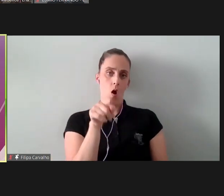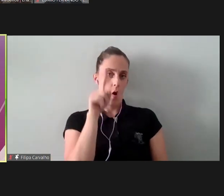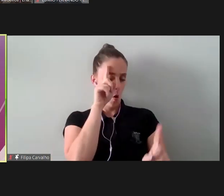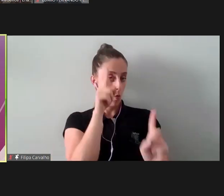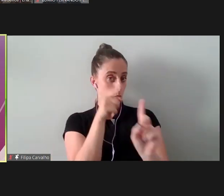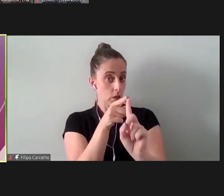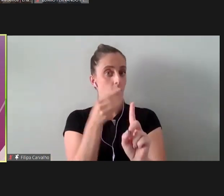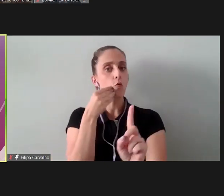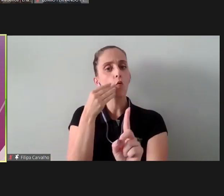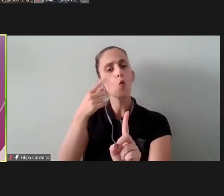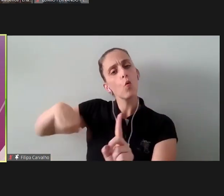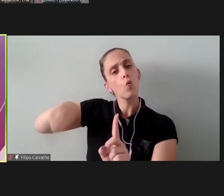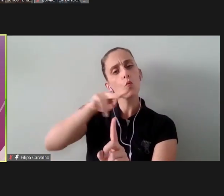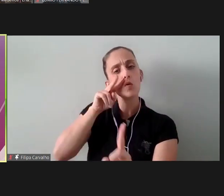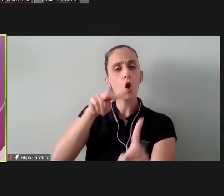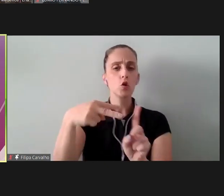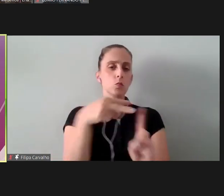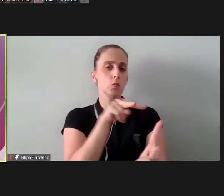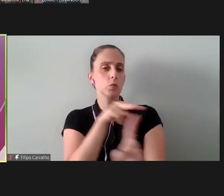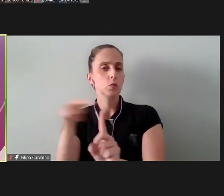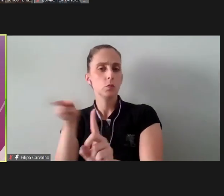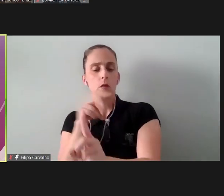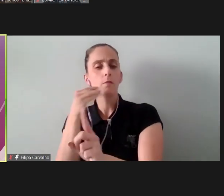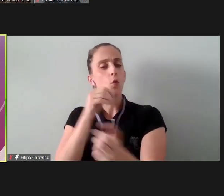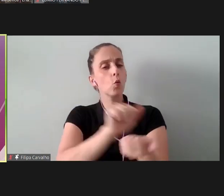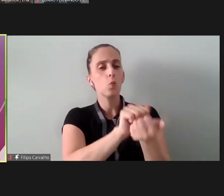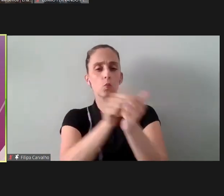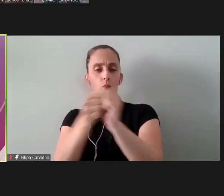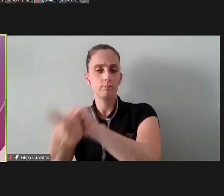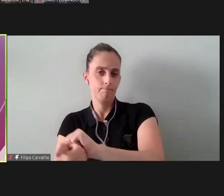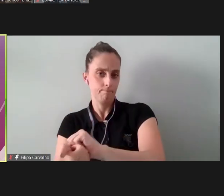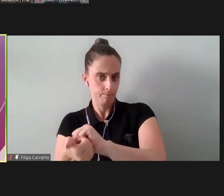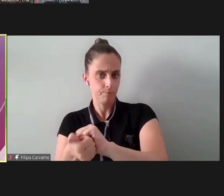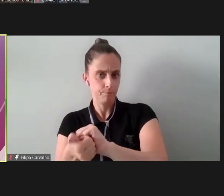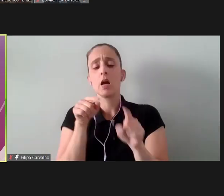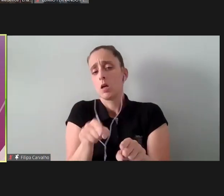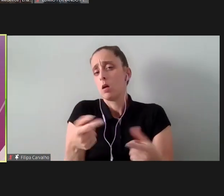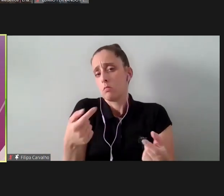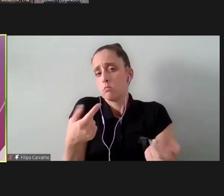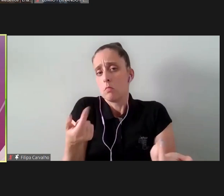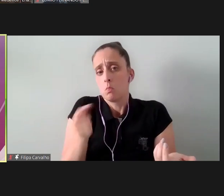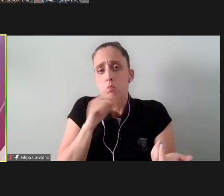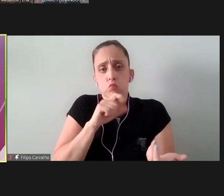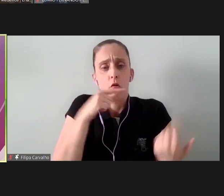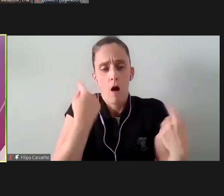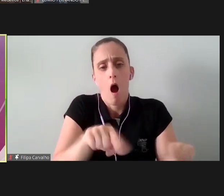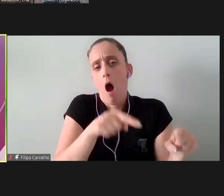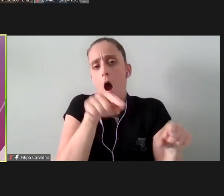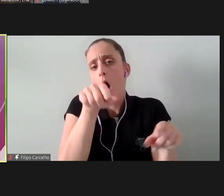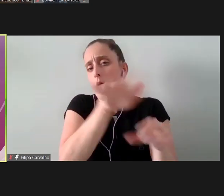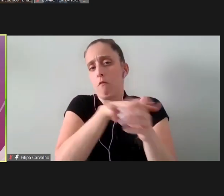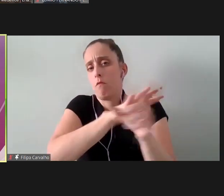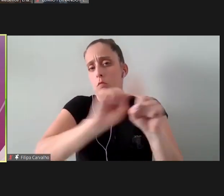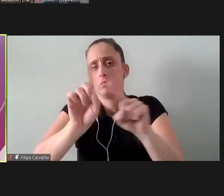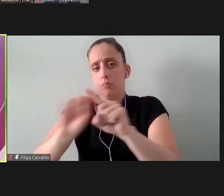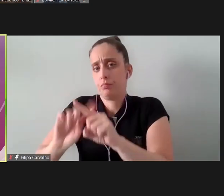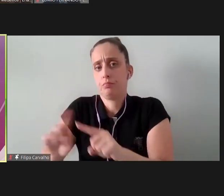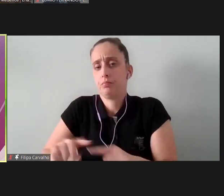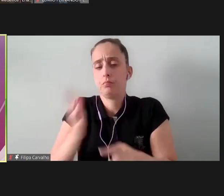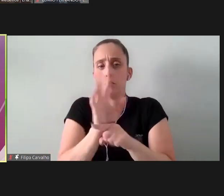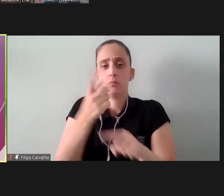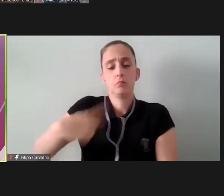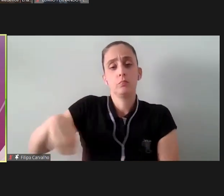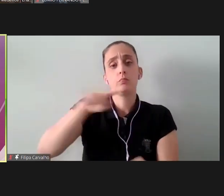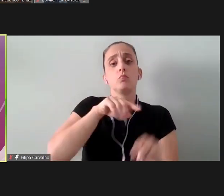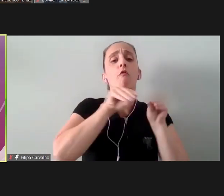como vemos o nosso contributo para a transformação. Isto materializa-se de várias formas. quer hoje uma boa parte da nossa